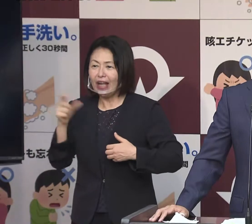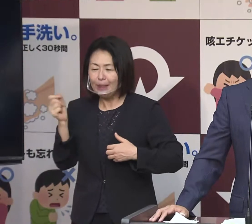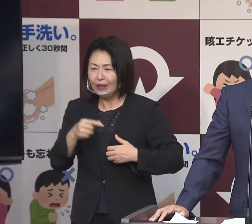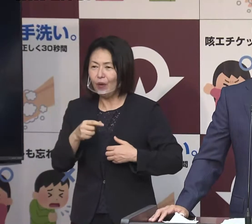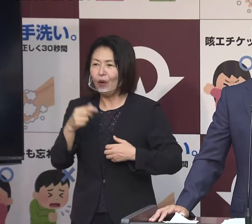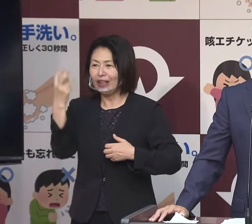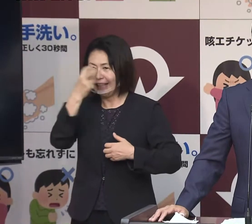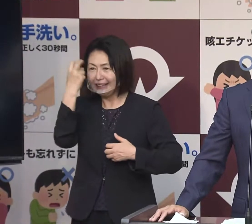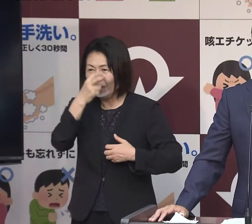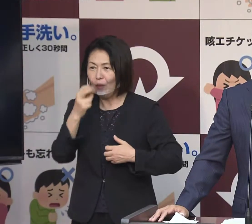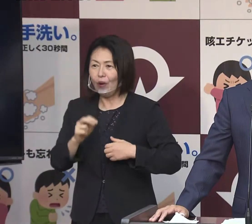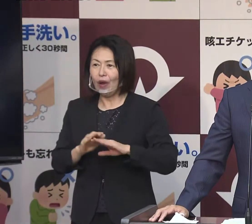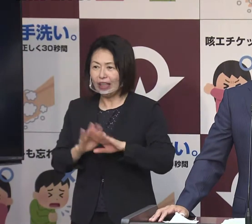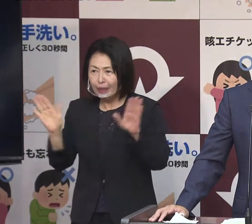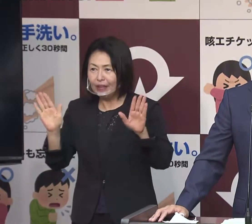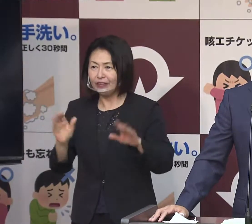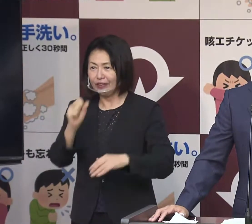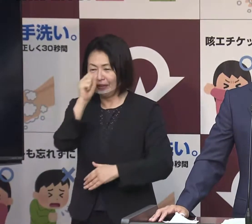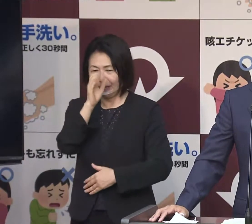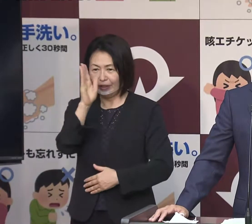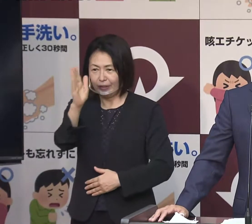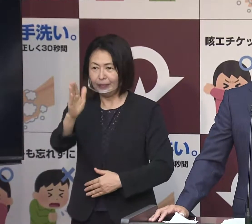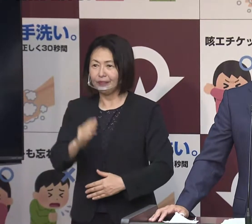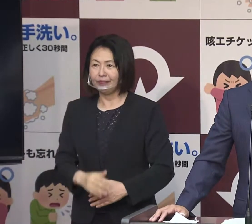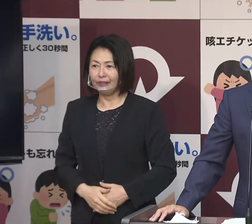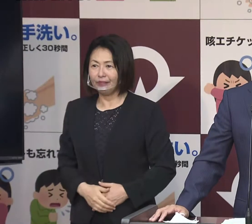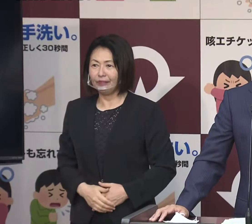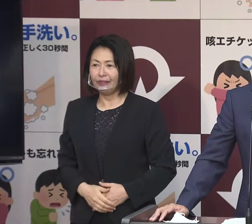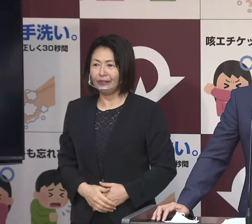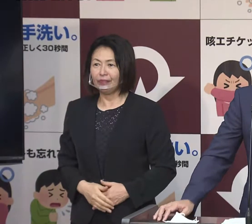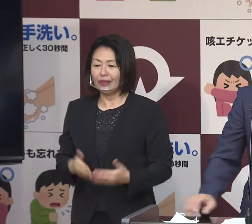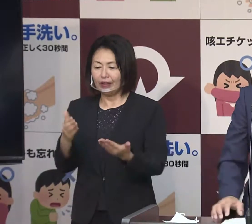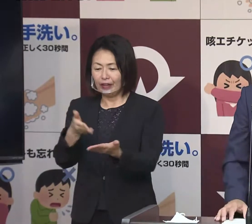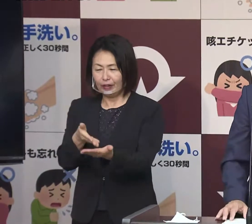たいと思います。どうぞよろしくお願いします。私からは以上です。